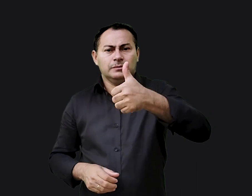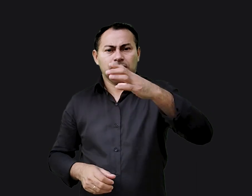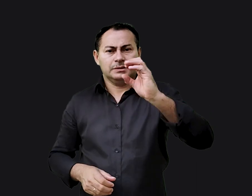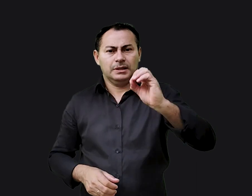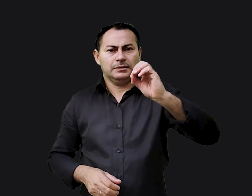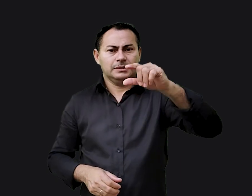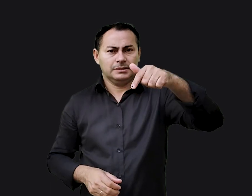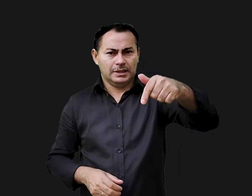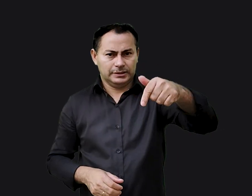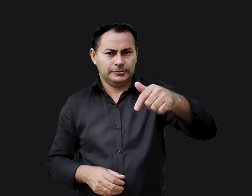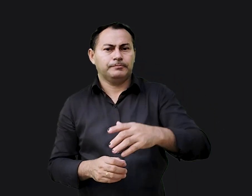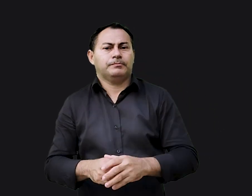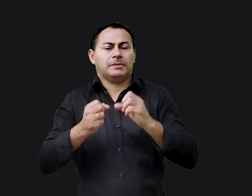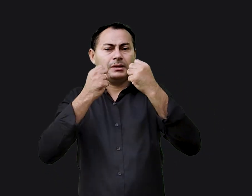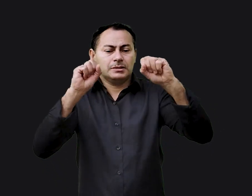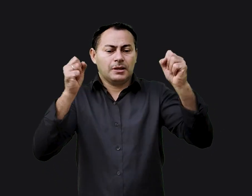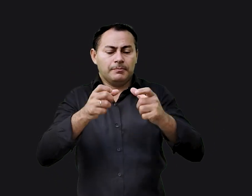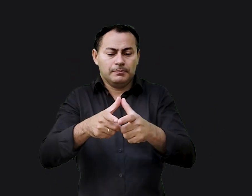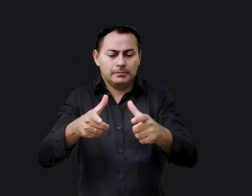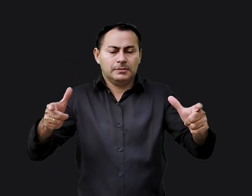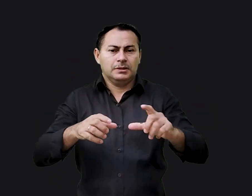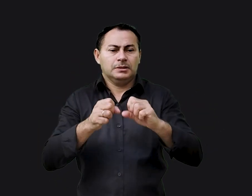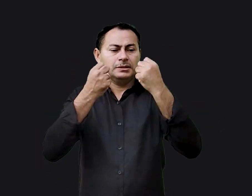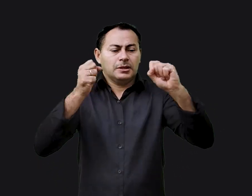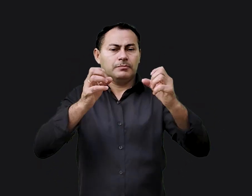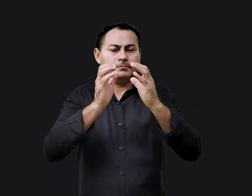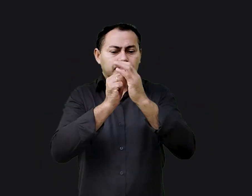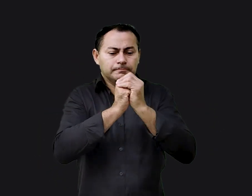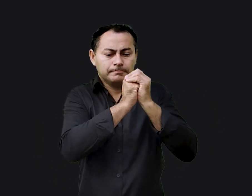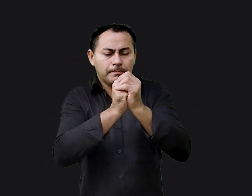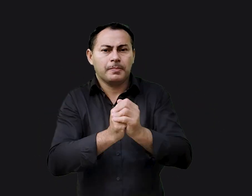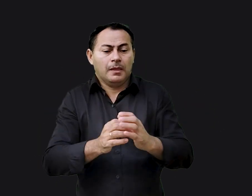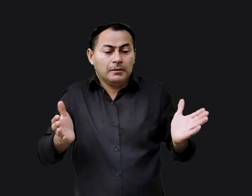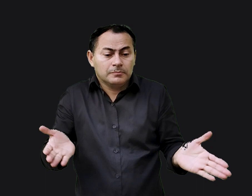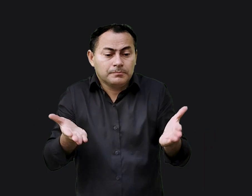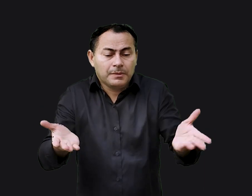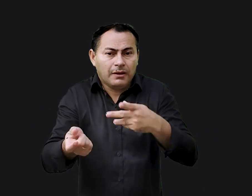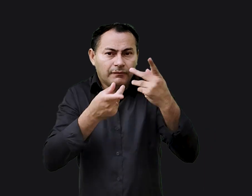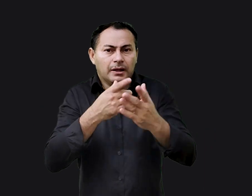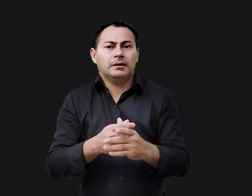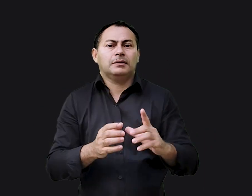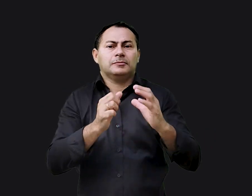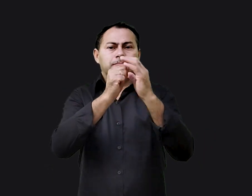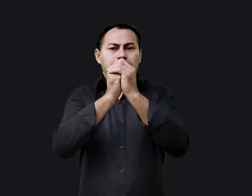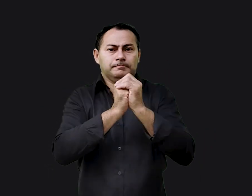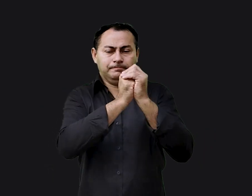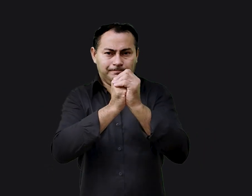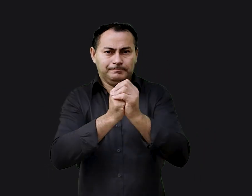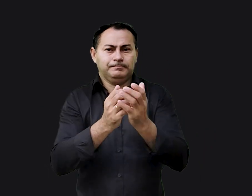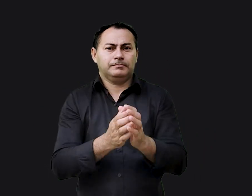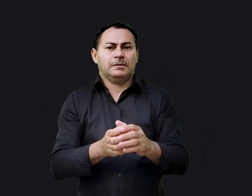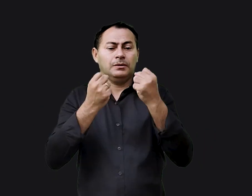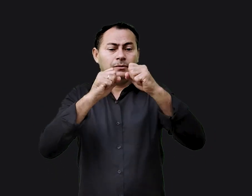o 107 esses Salmo como a maioria dos salmos e adoração exorta a adoração